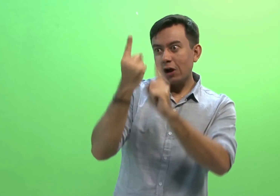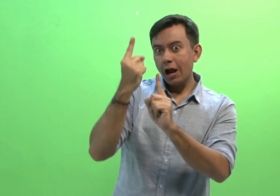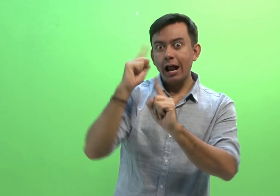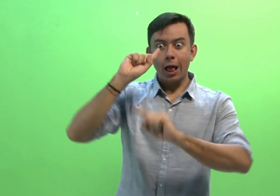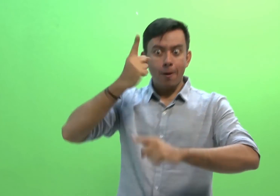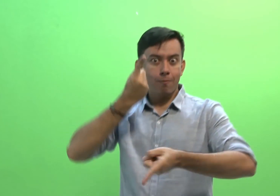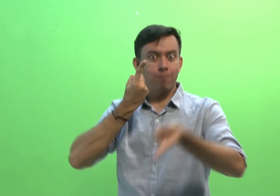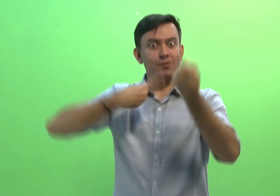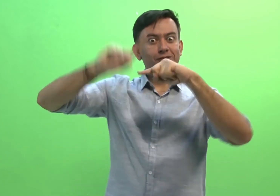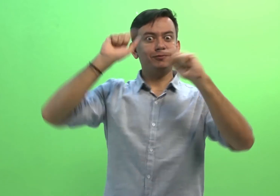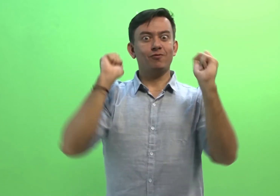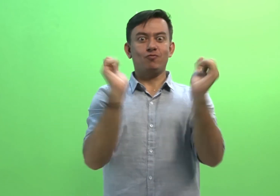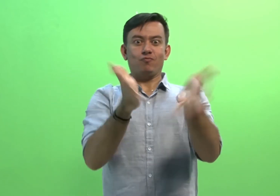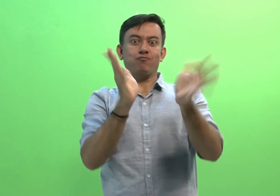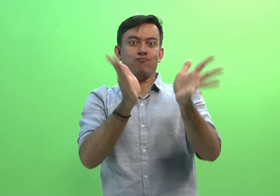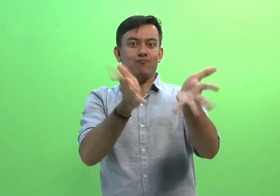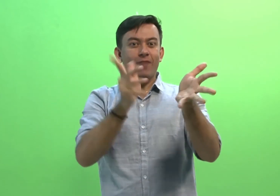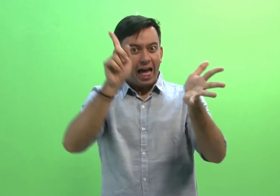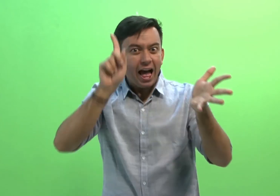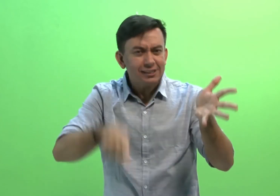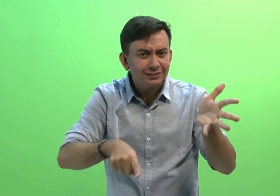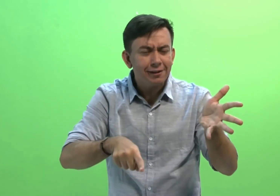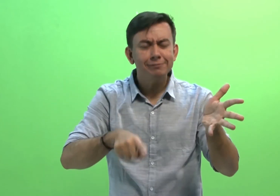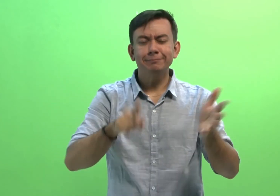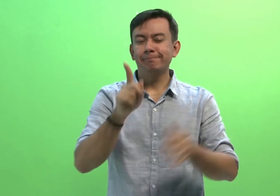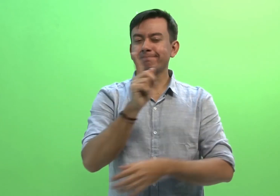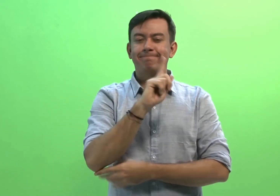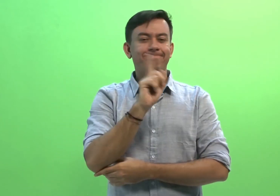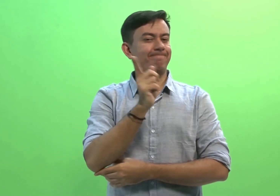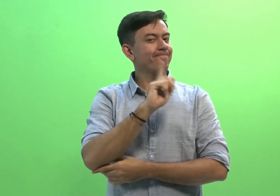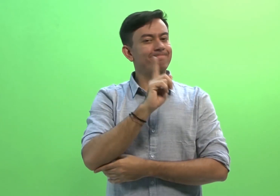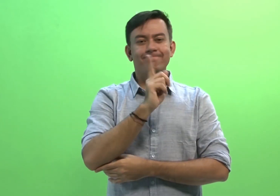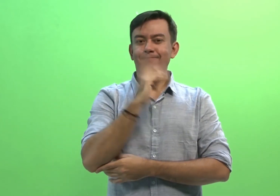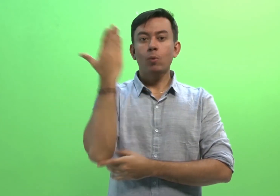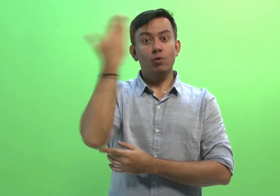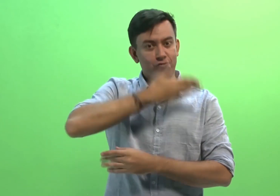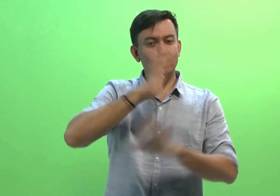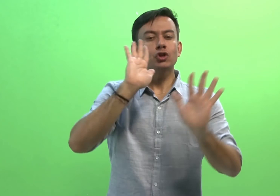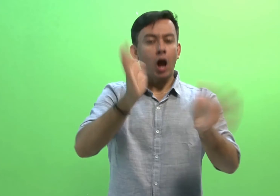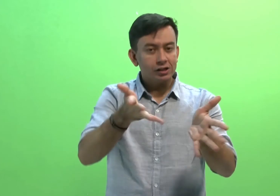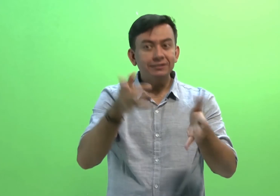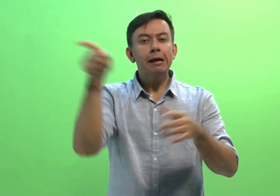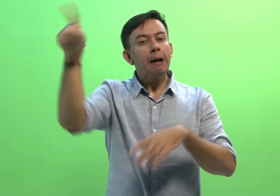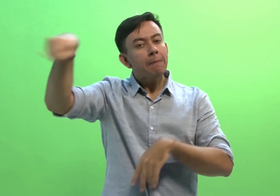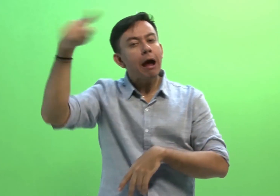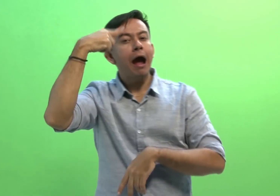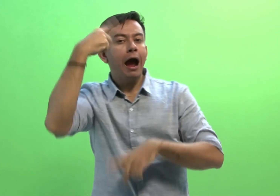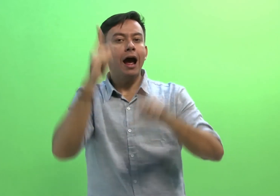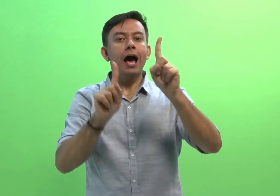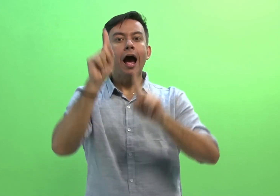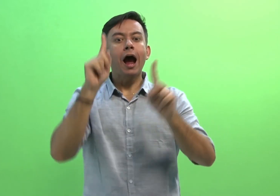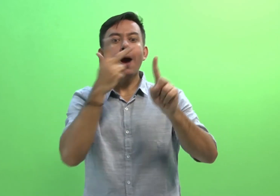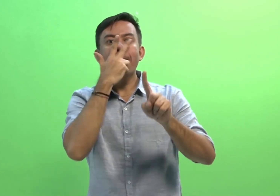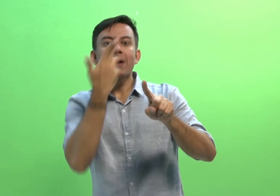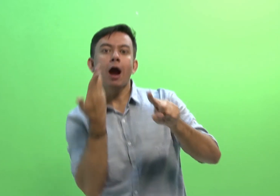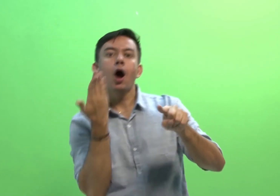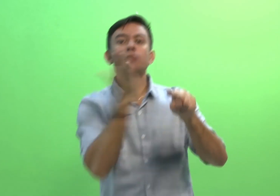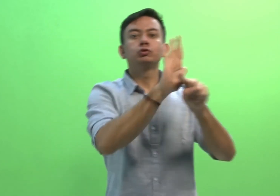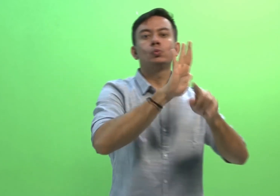gestos e, aprendendo tais gestos, serão fluentes na língua de sinais. Não é isso. As pesquisas comprovam que os gestos não